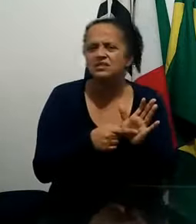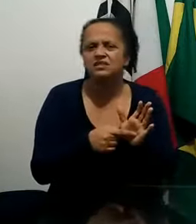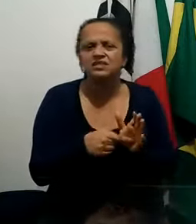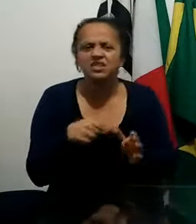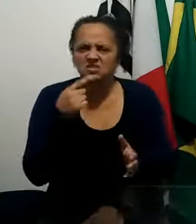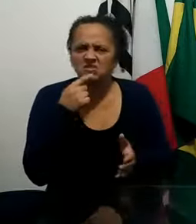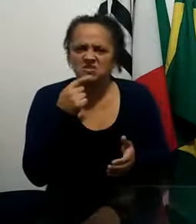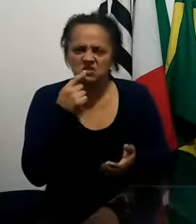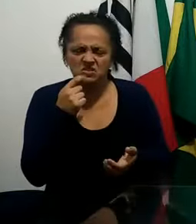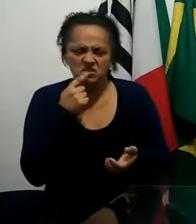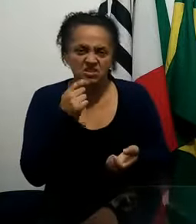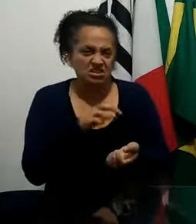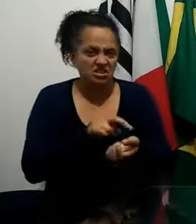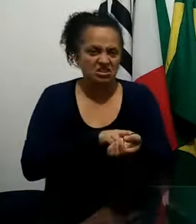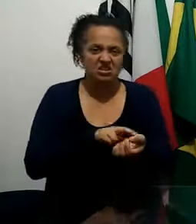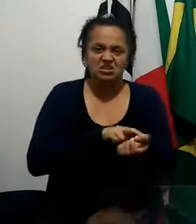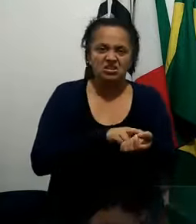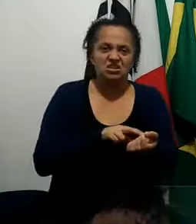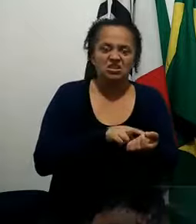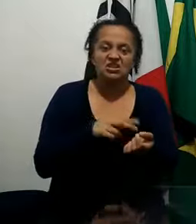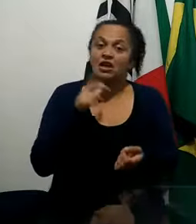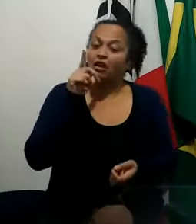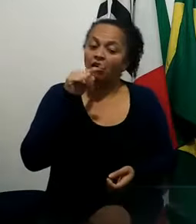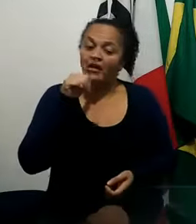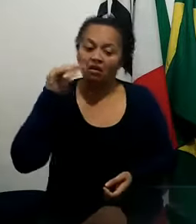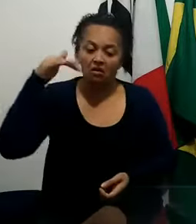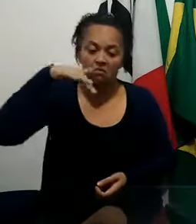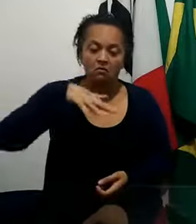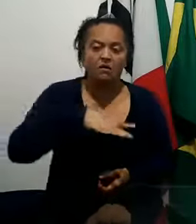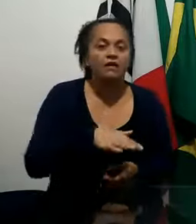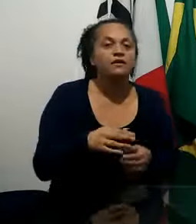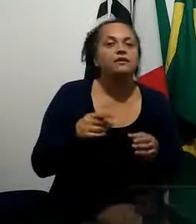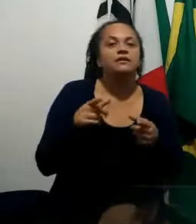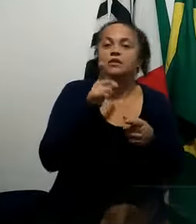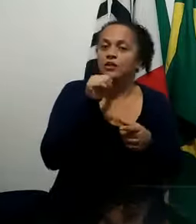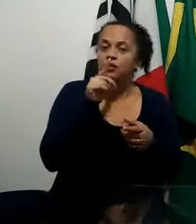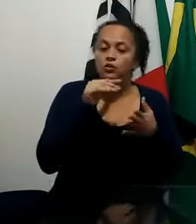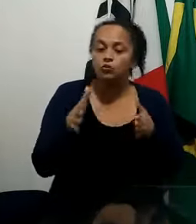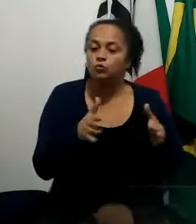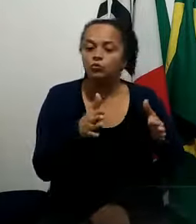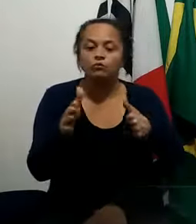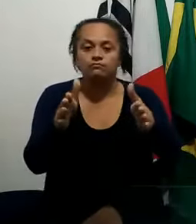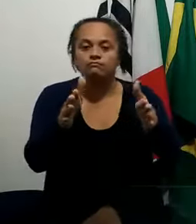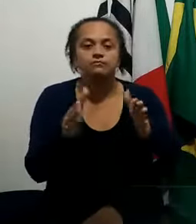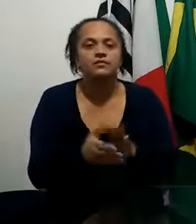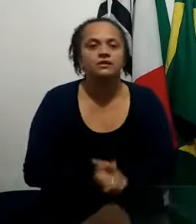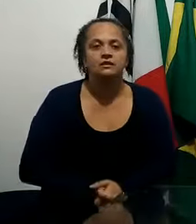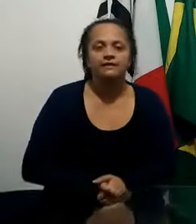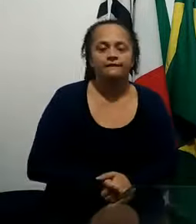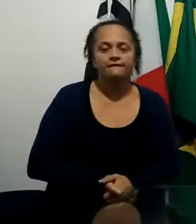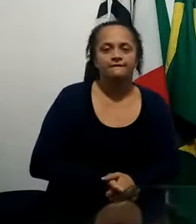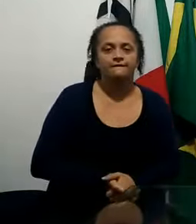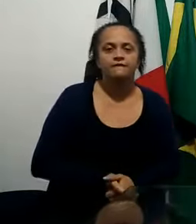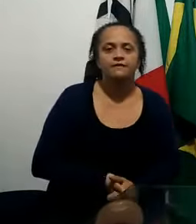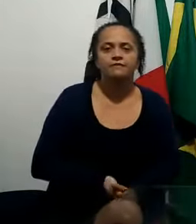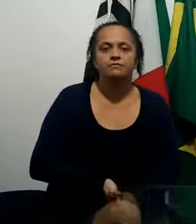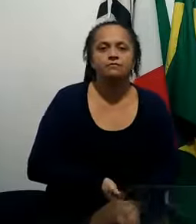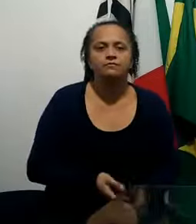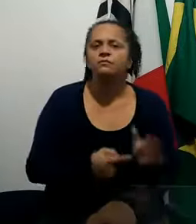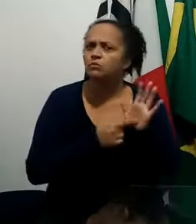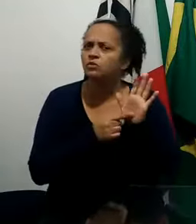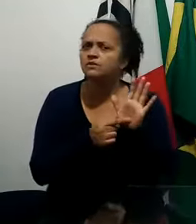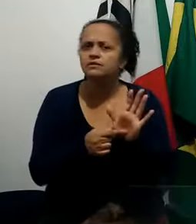nas fontes das águas e dos rios, né? Juízo sobre os assassinos dos mártires.